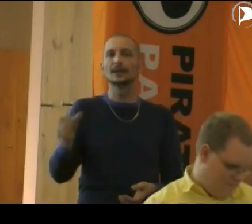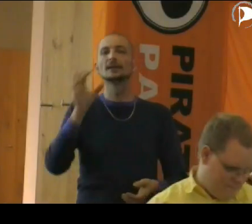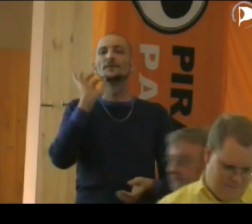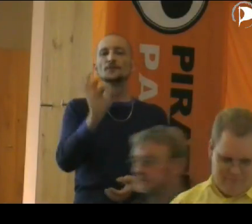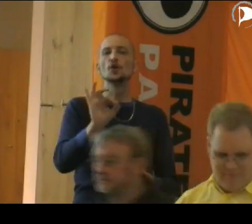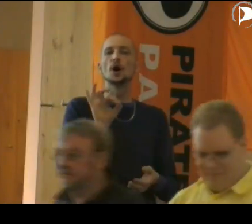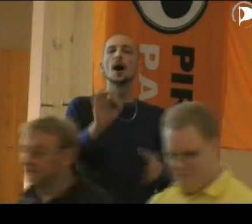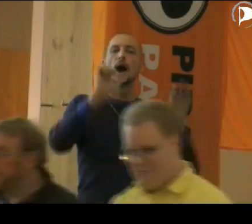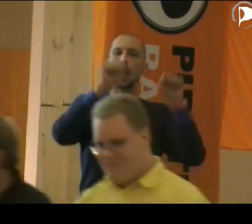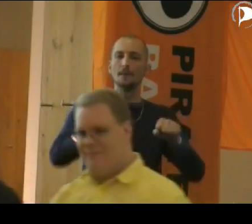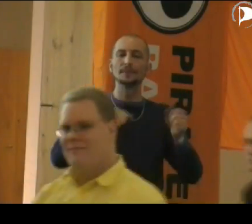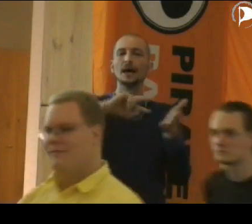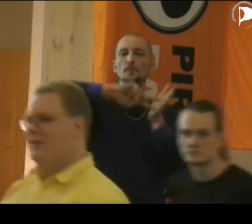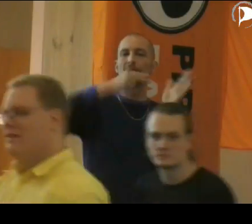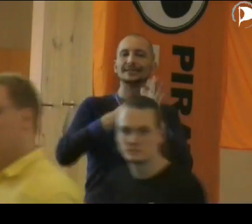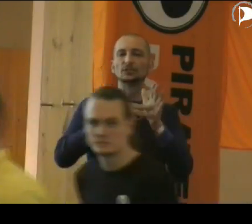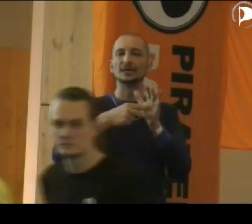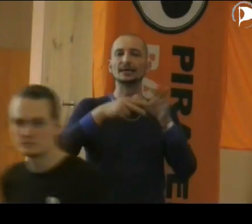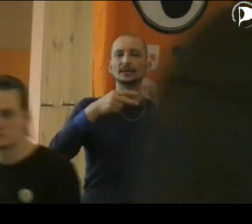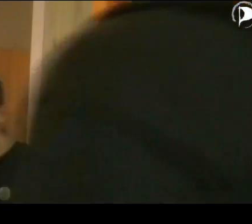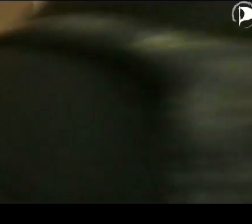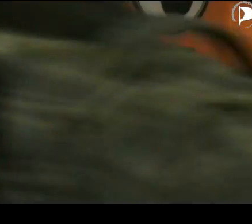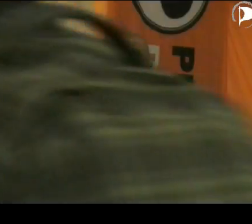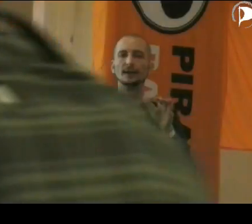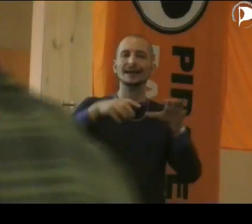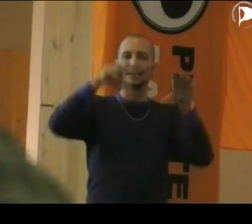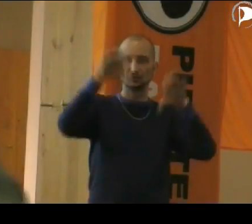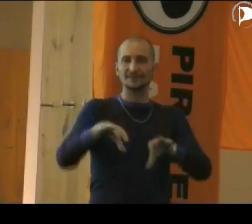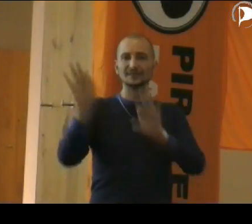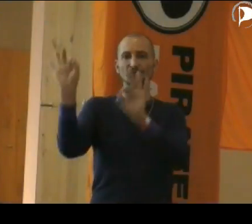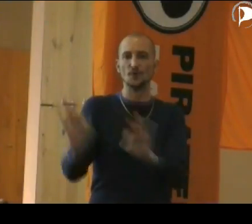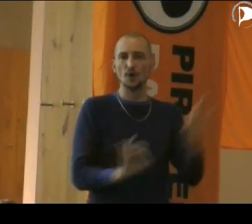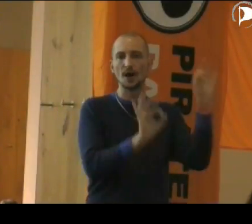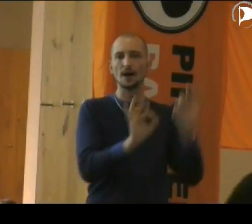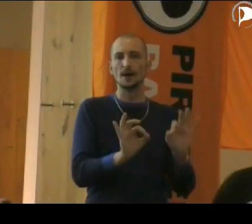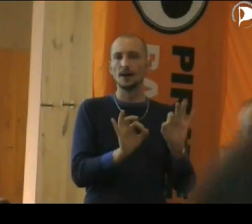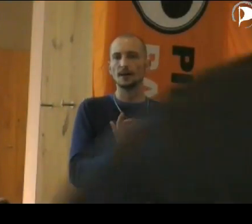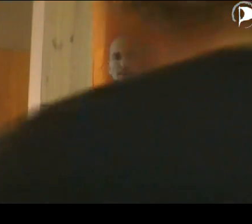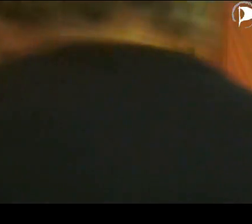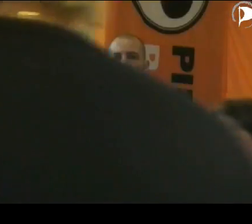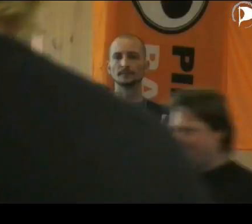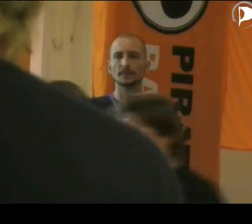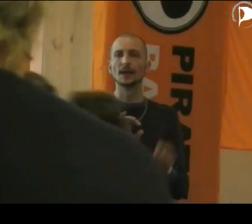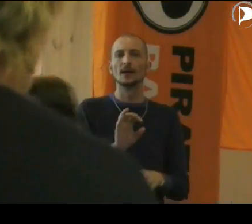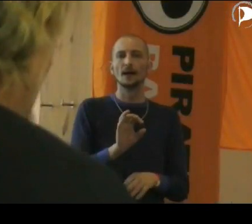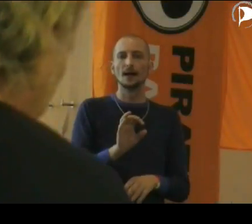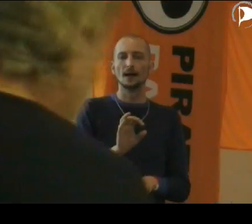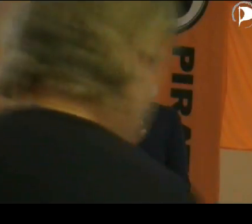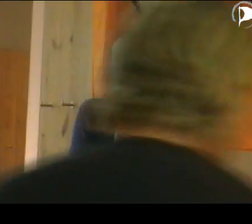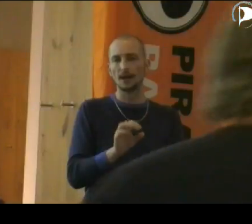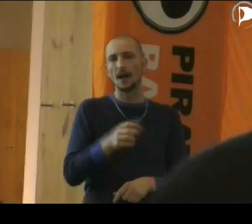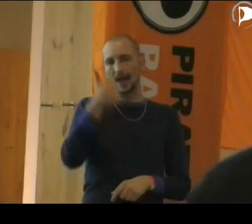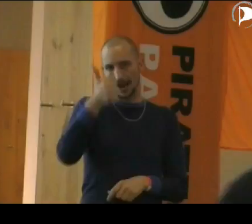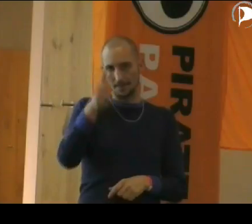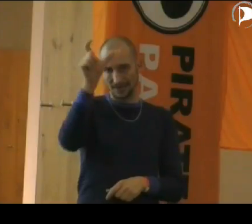politischen geschäftsführers melden wird wird jetzt noch jemanden wir